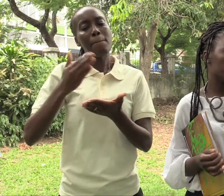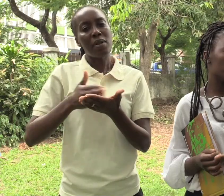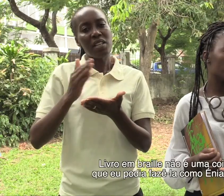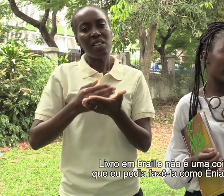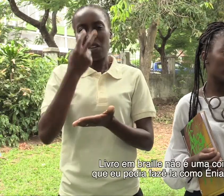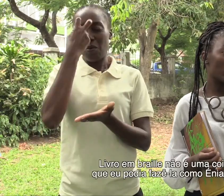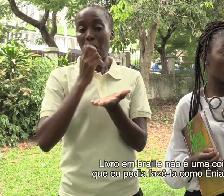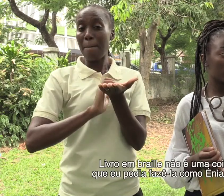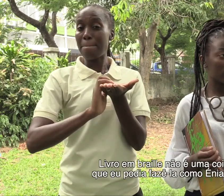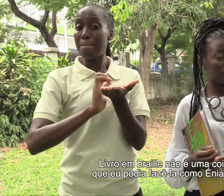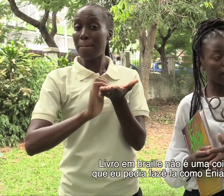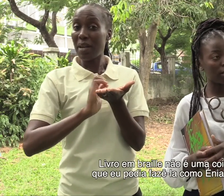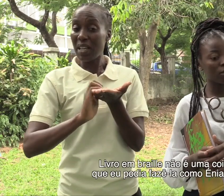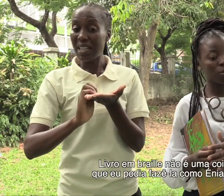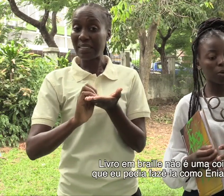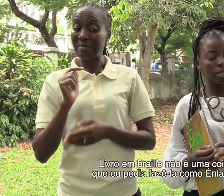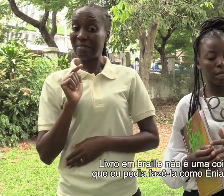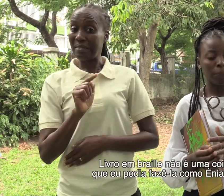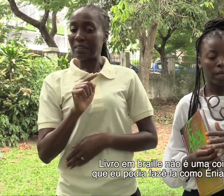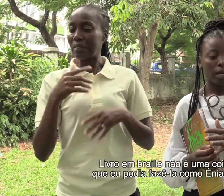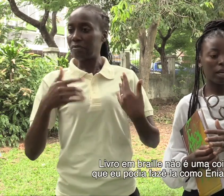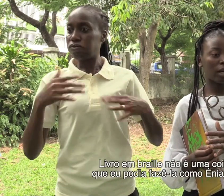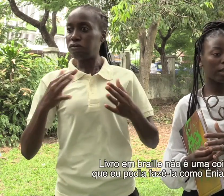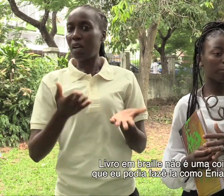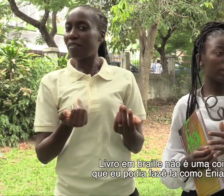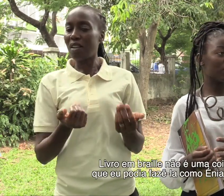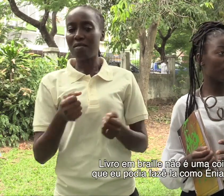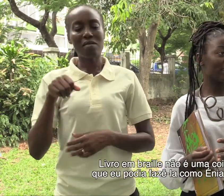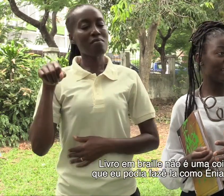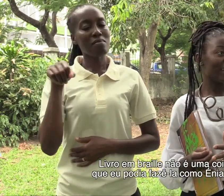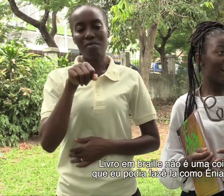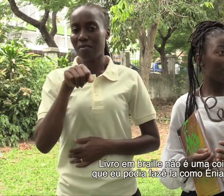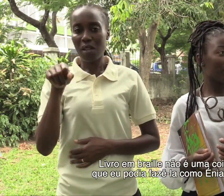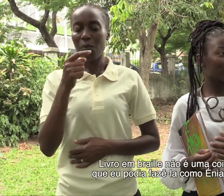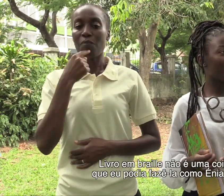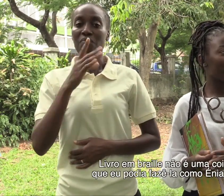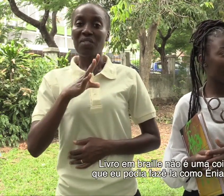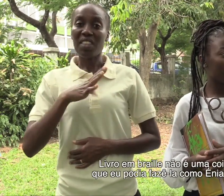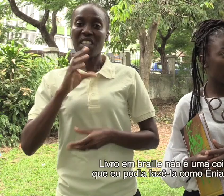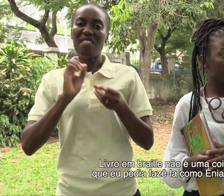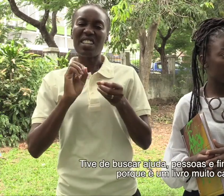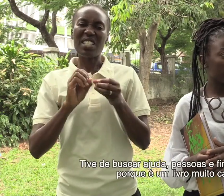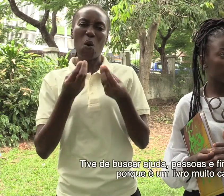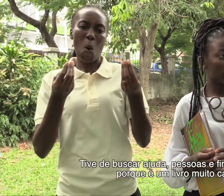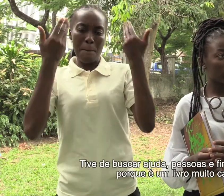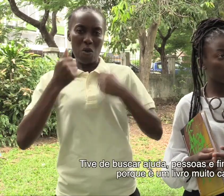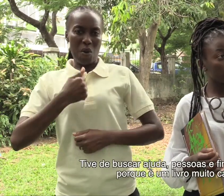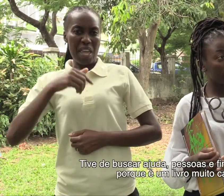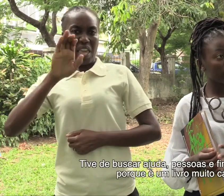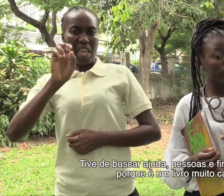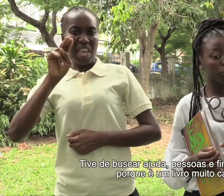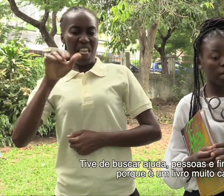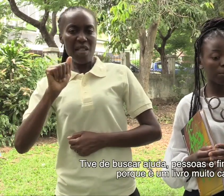Um livro braile não é uma coisa fácil, é uma coisa que pudesse fazer apenas como Annelipanga. Eu tive de buscar